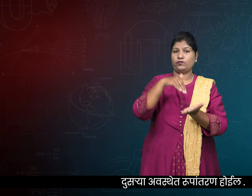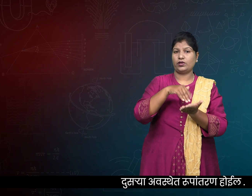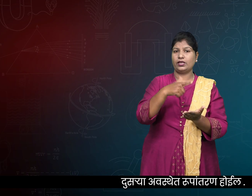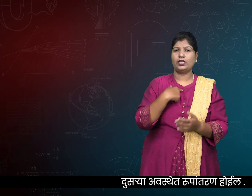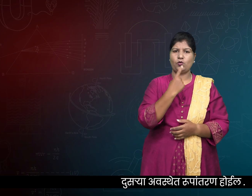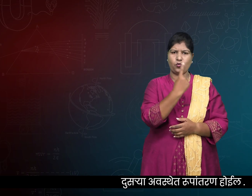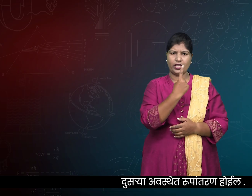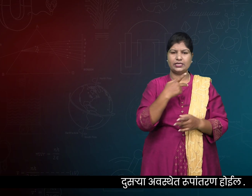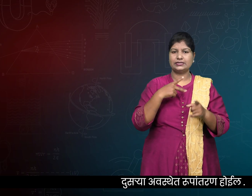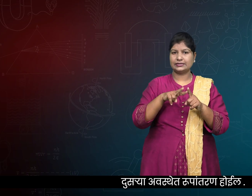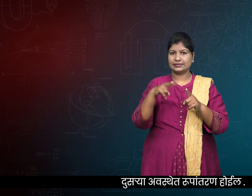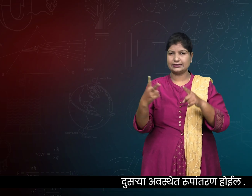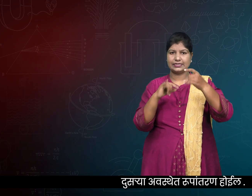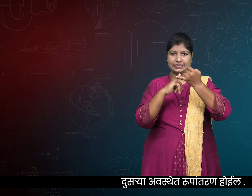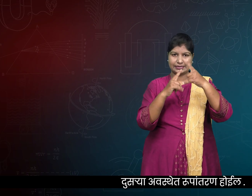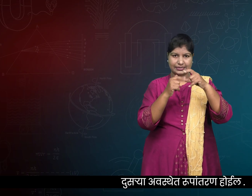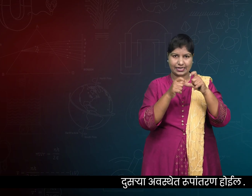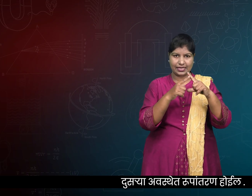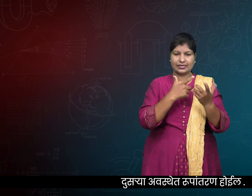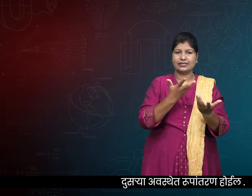दुसऱ्या अवस्थेत रूपांतरण होईल.